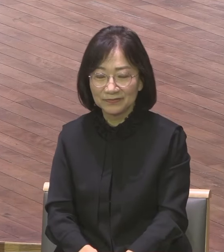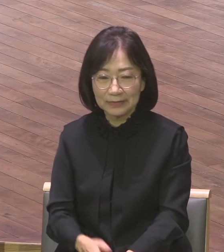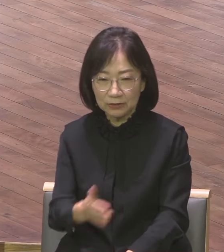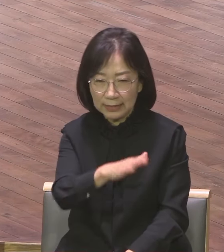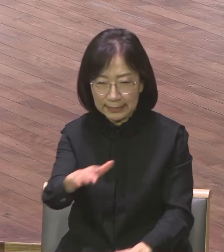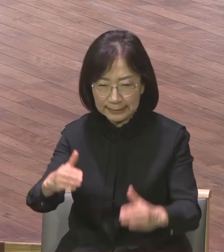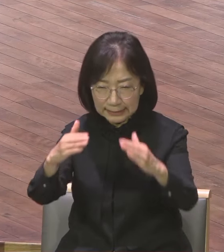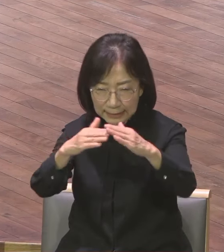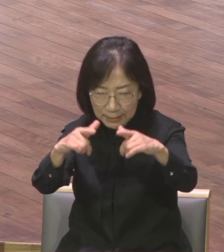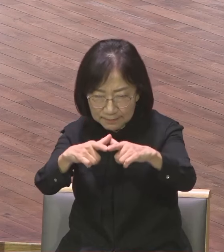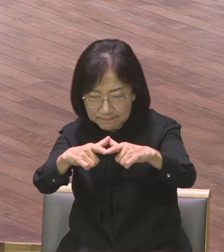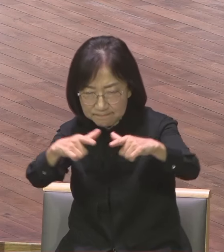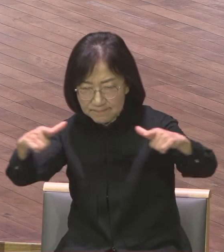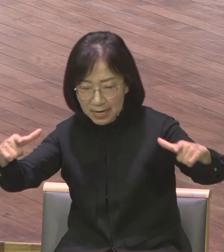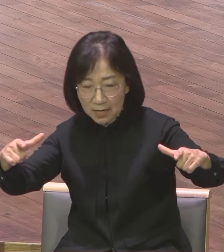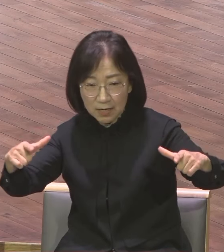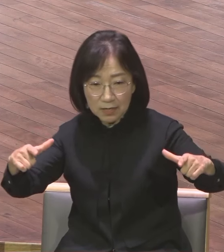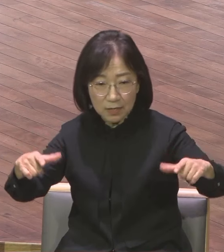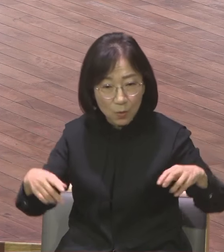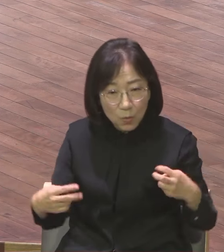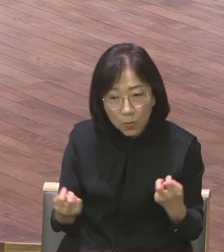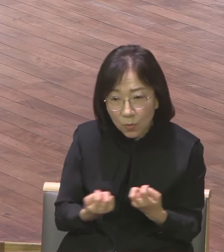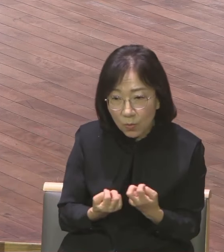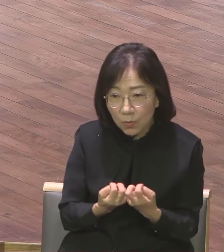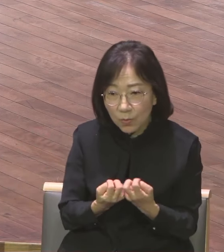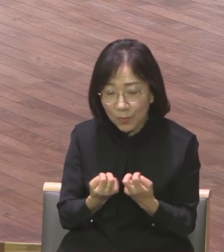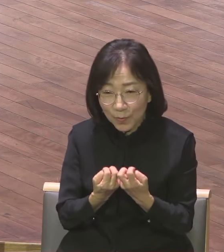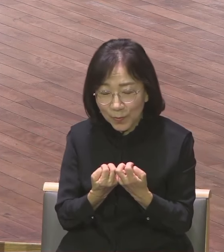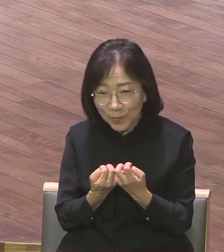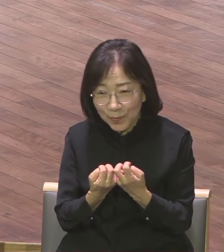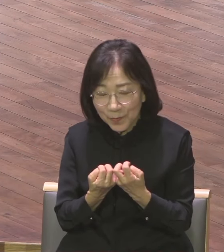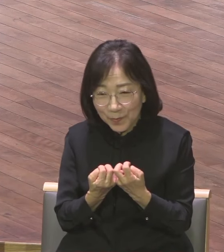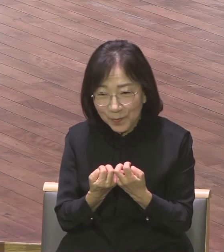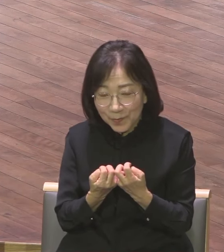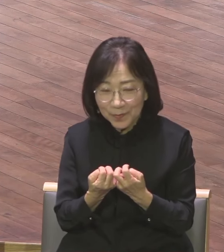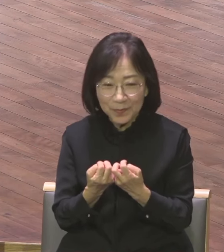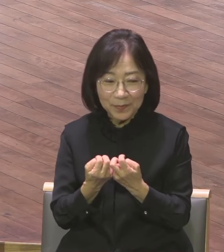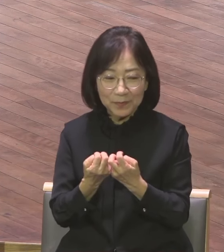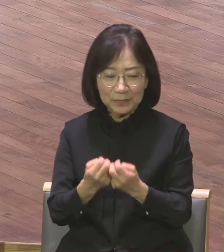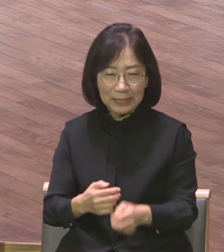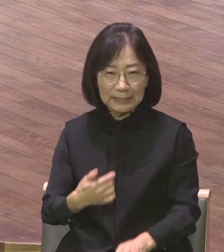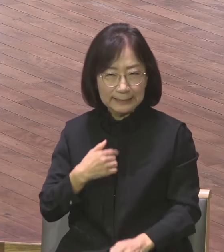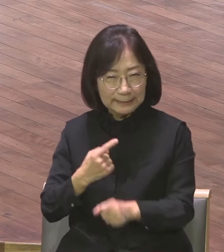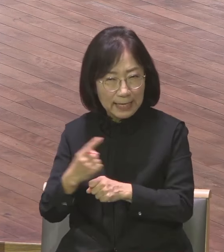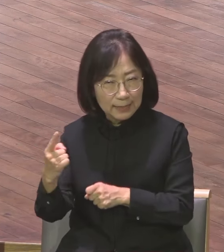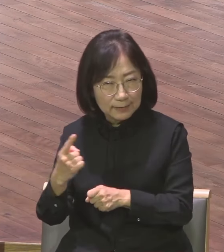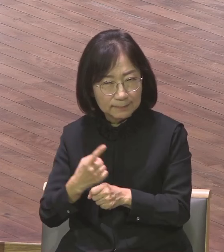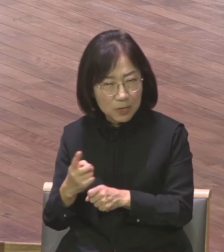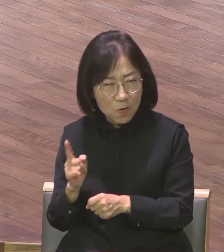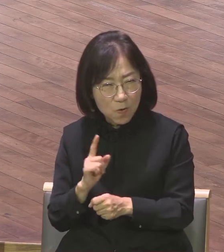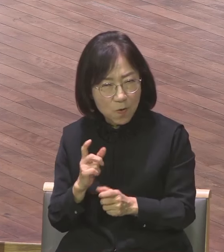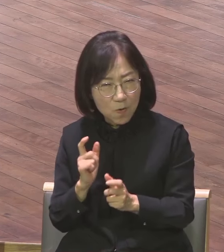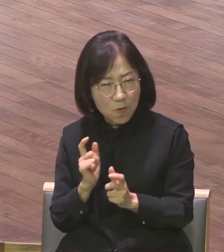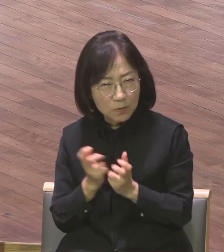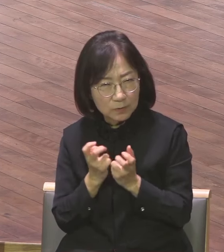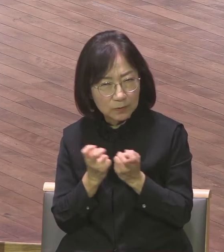장박터를 넓히는 방향을 어떻게 나갈 것이냐 고민하고 있거든요. 제가 거룩한